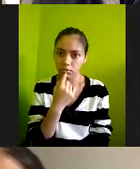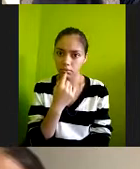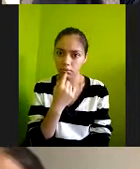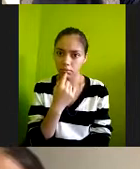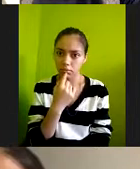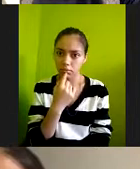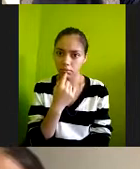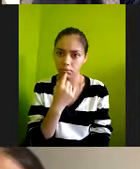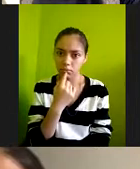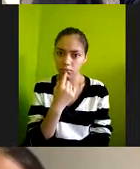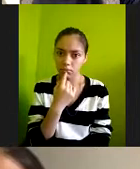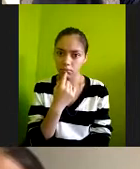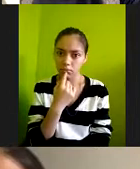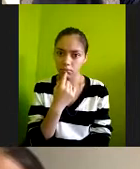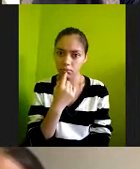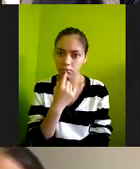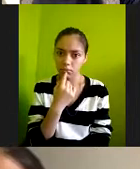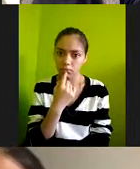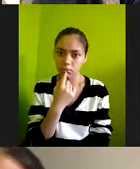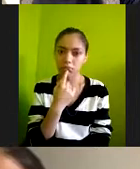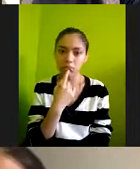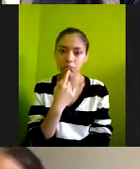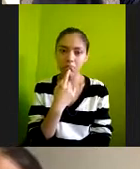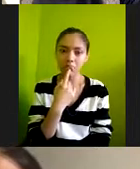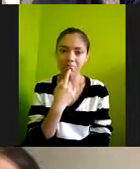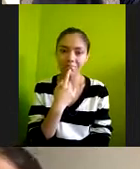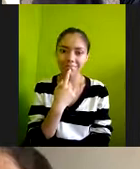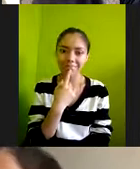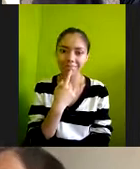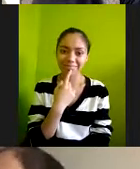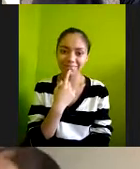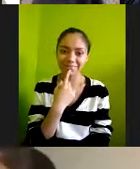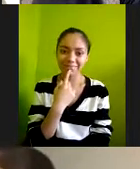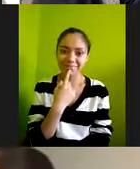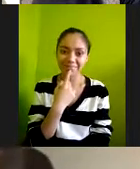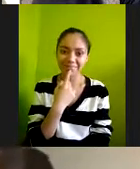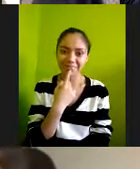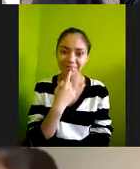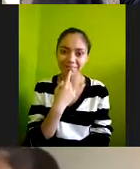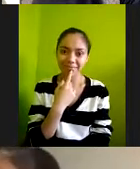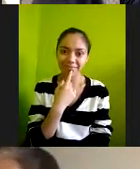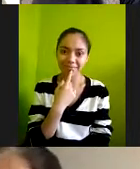un repaso, bauticenos. Sí, que les des nombre.